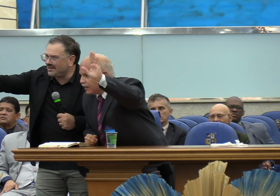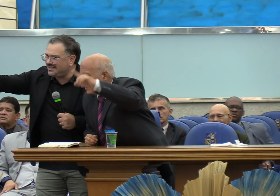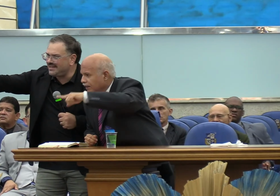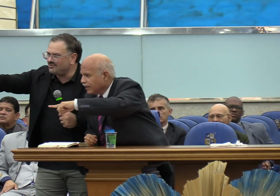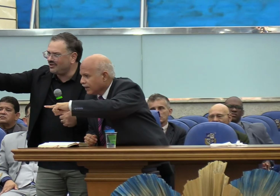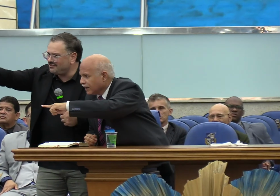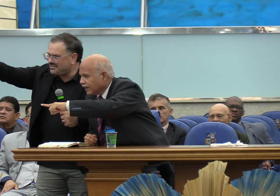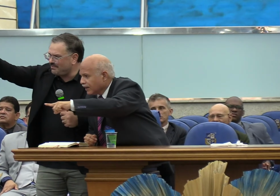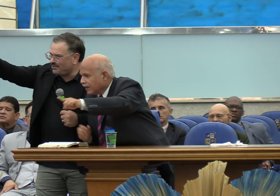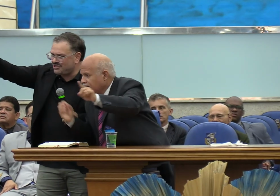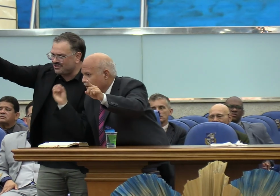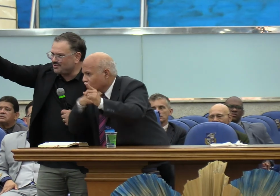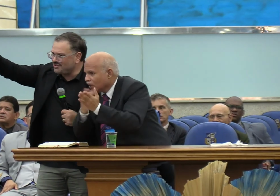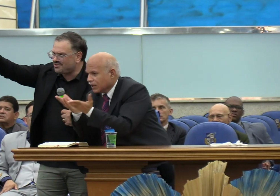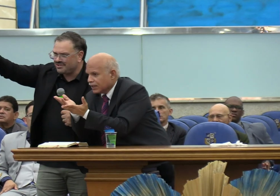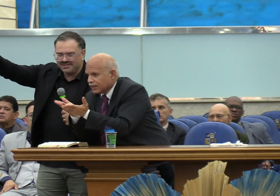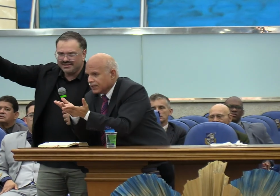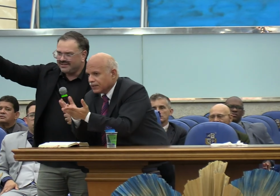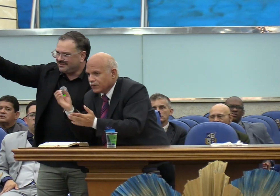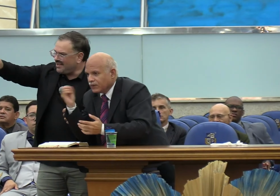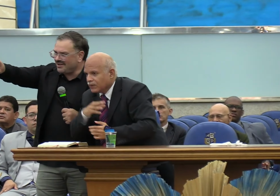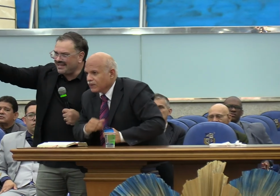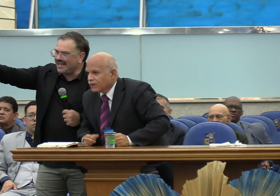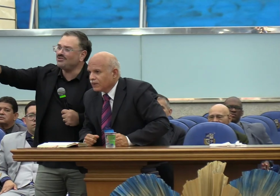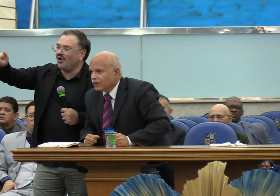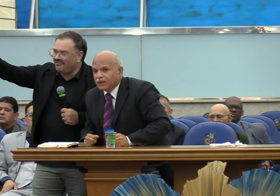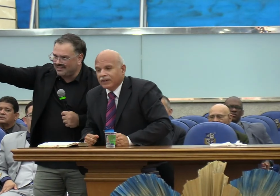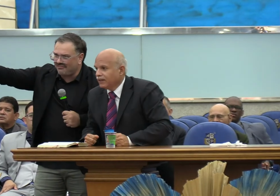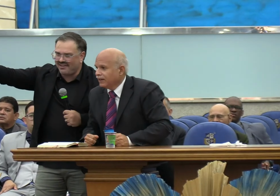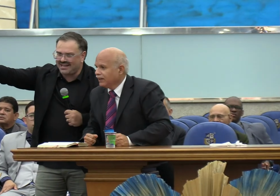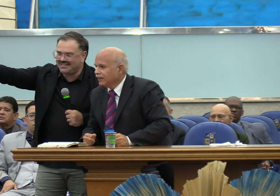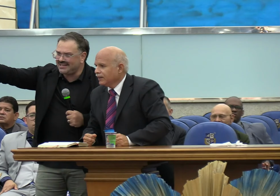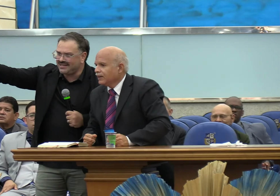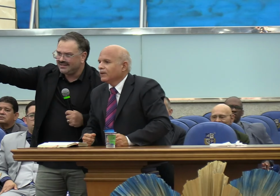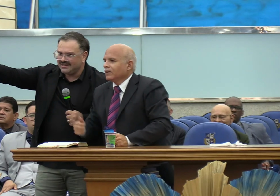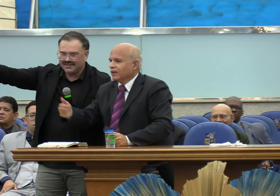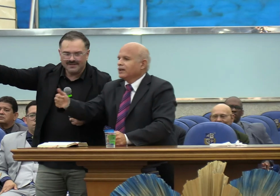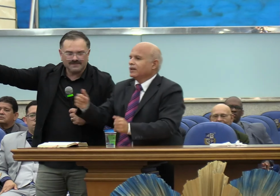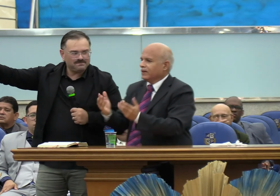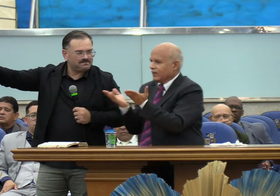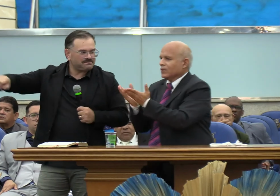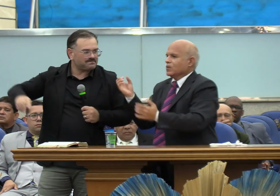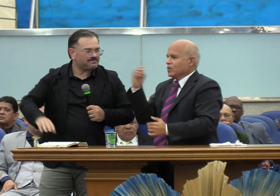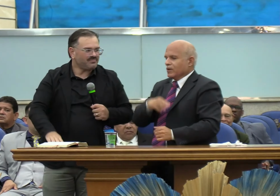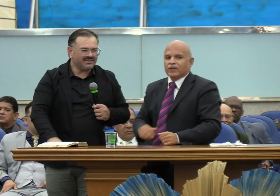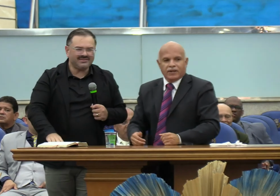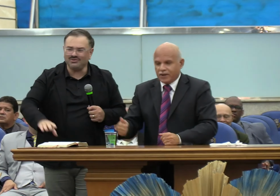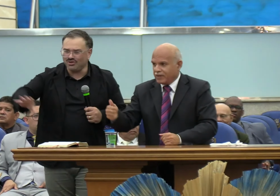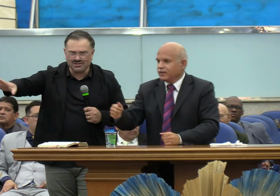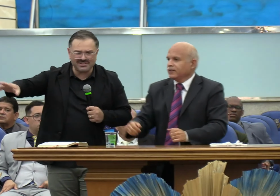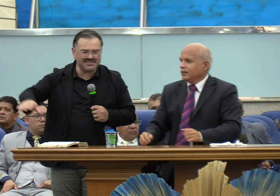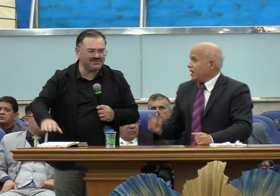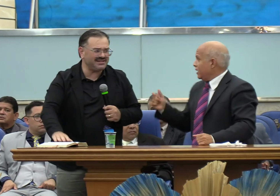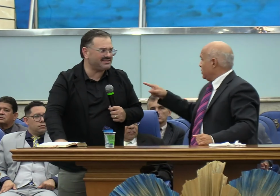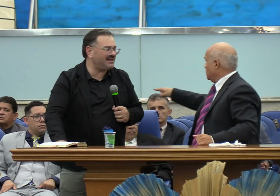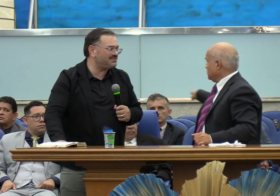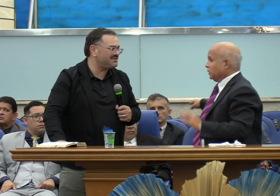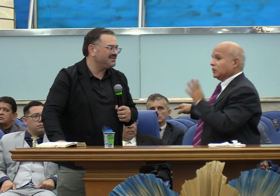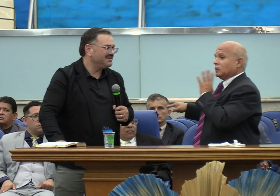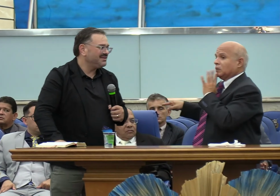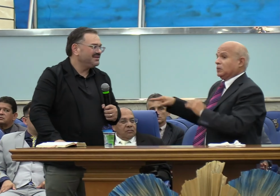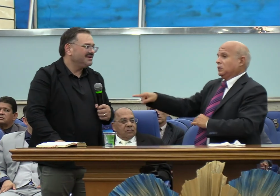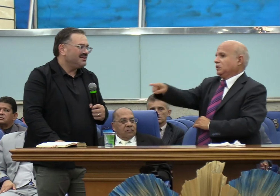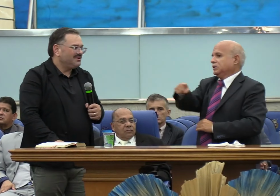cristão aqui, um novo discípulo de Jesus? Tem alguém que é novo na fé aqui? Então todos vocês são